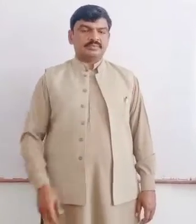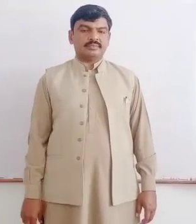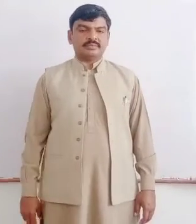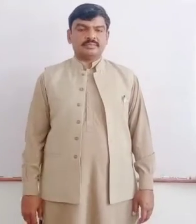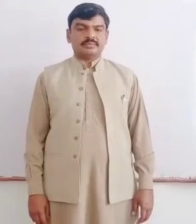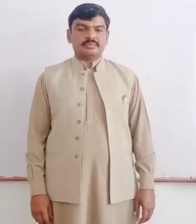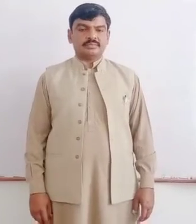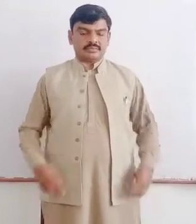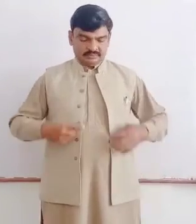ढीला,